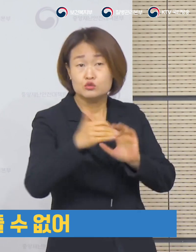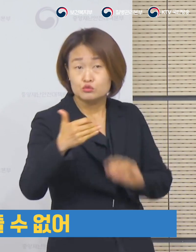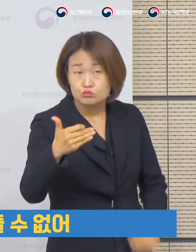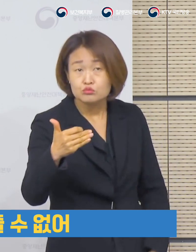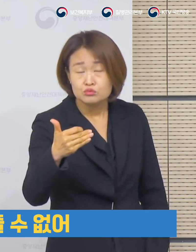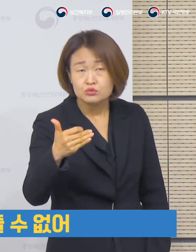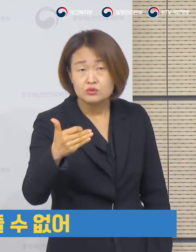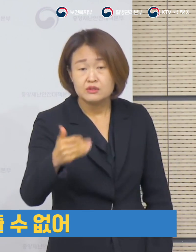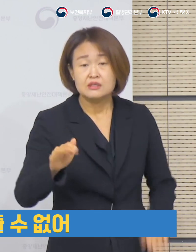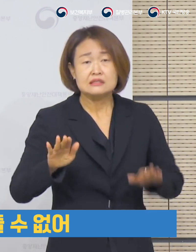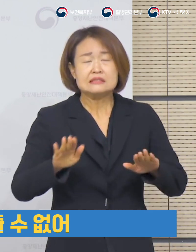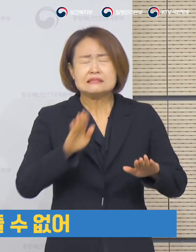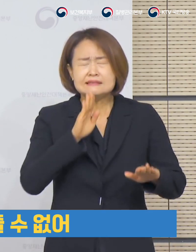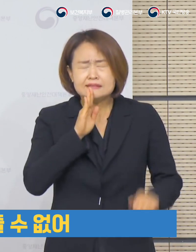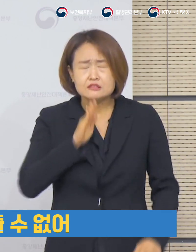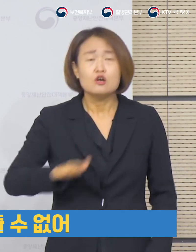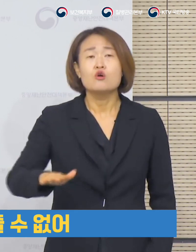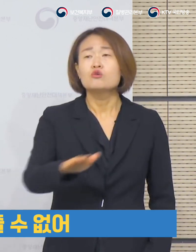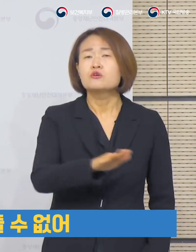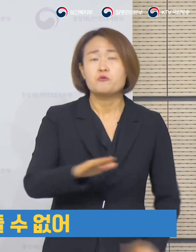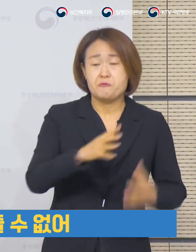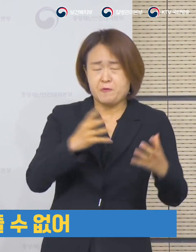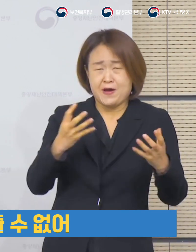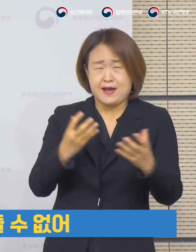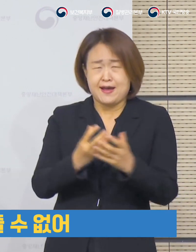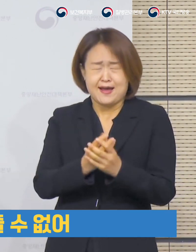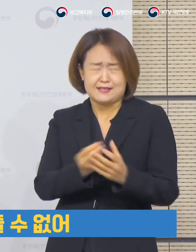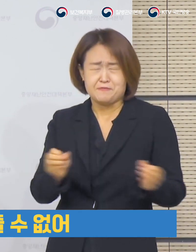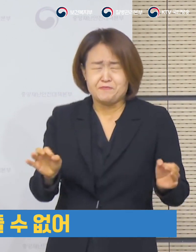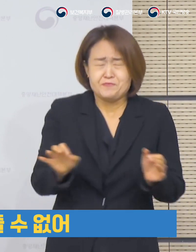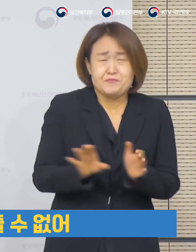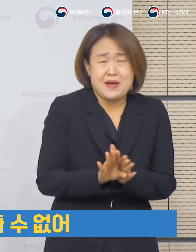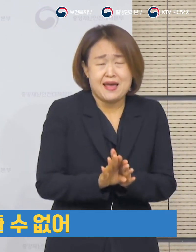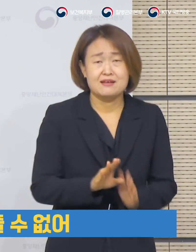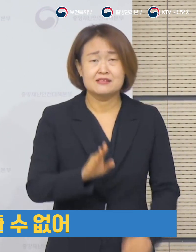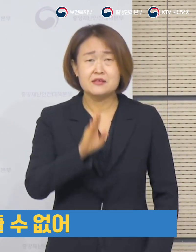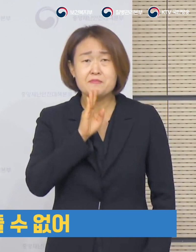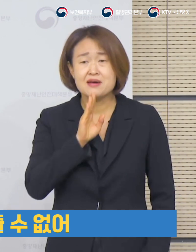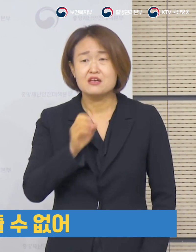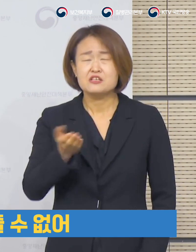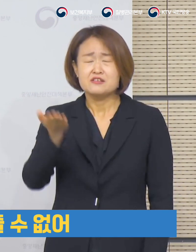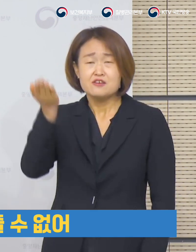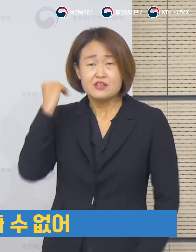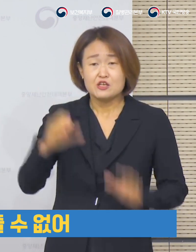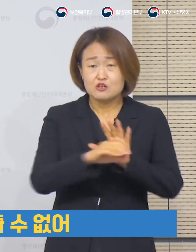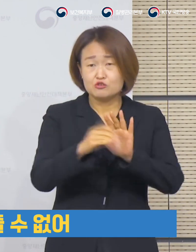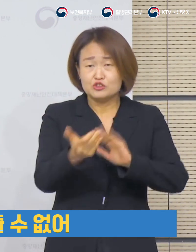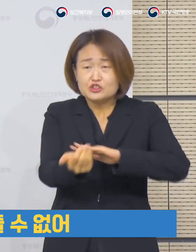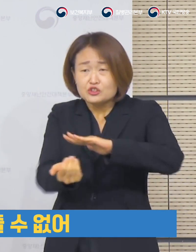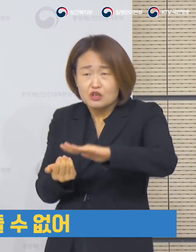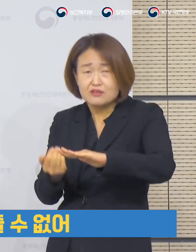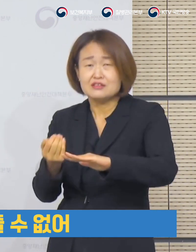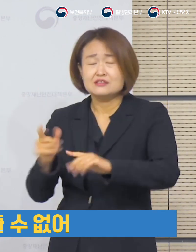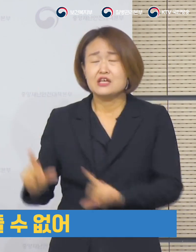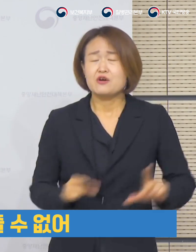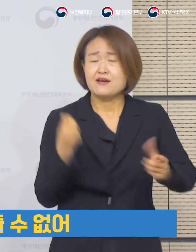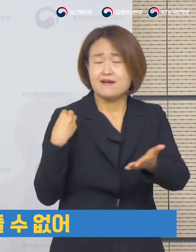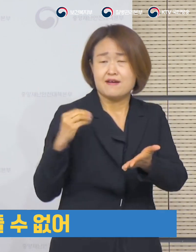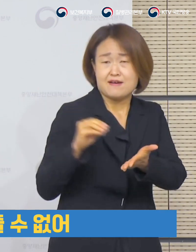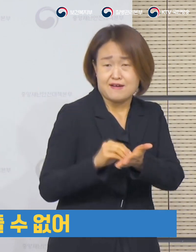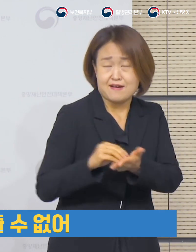코로나19가 우리에게서 완전히 사라지거나 코로나19 이전의 생활로 바로 돌아갈 수 있다는